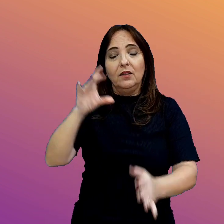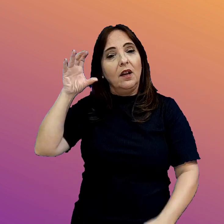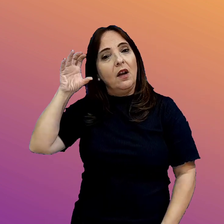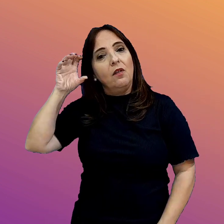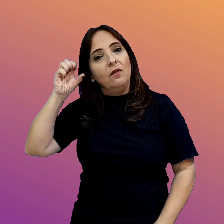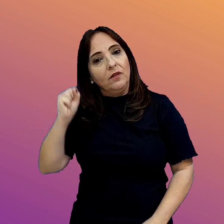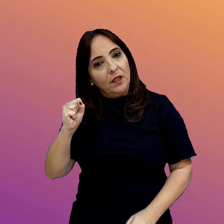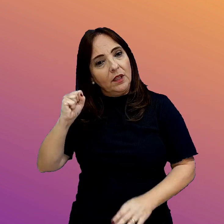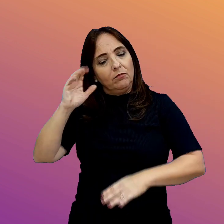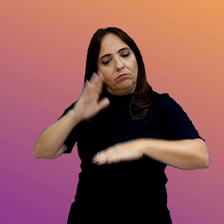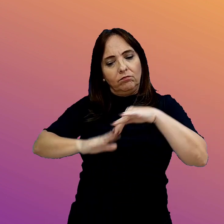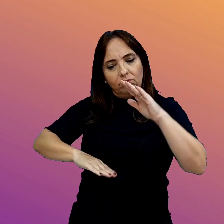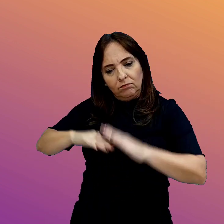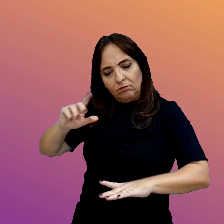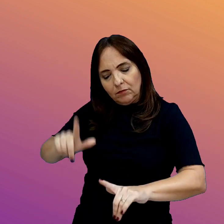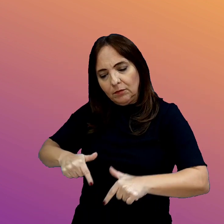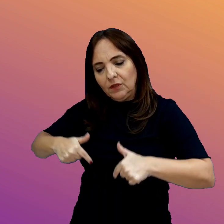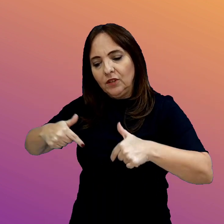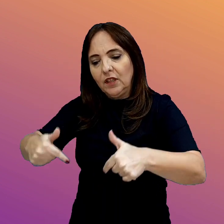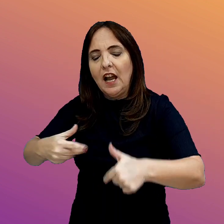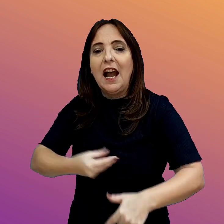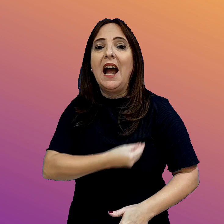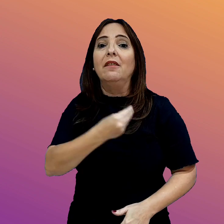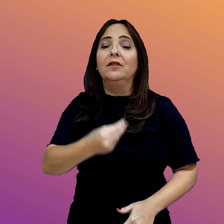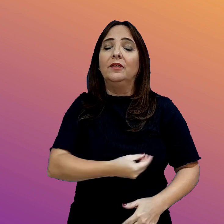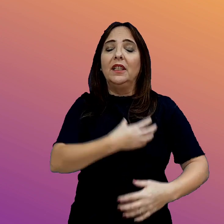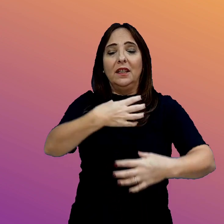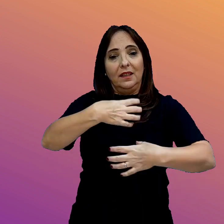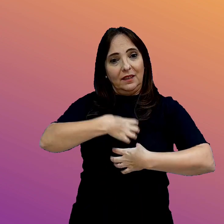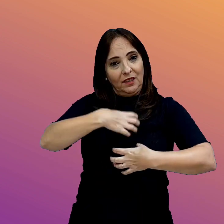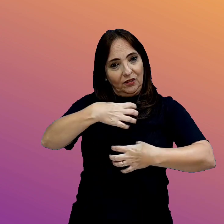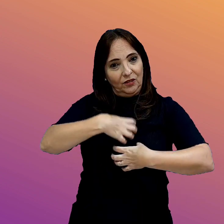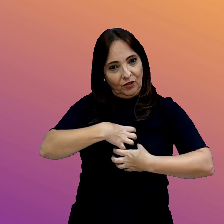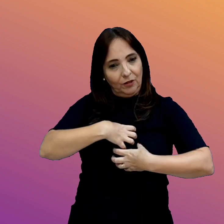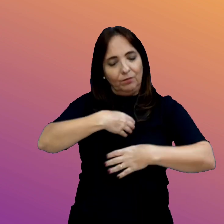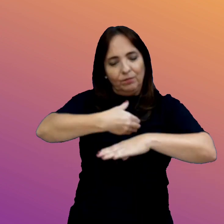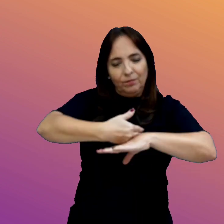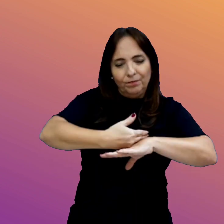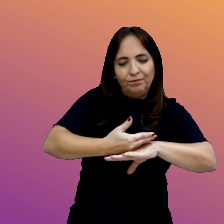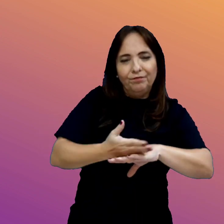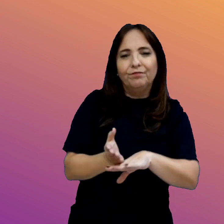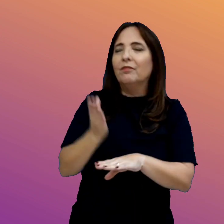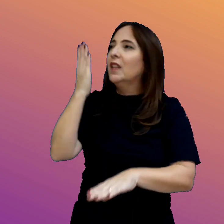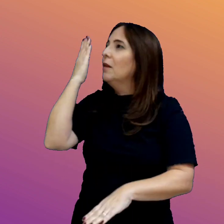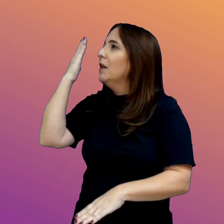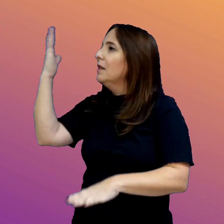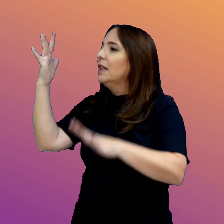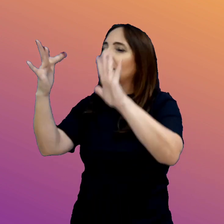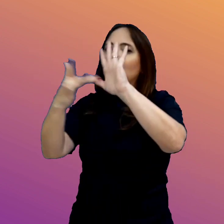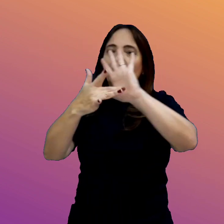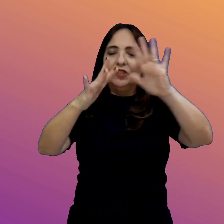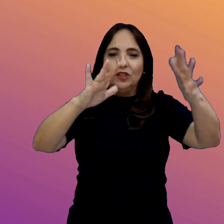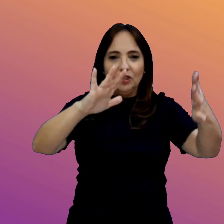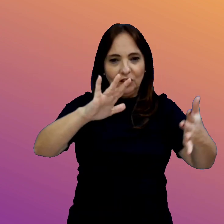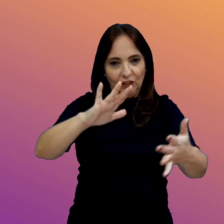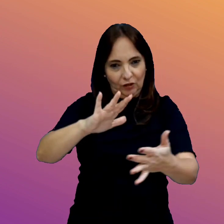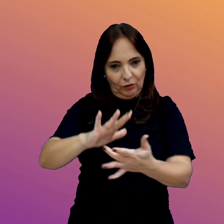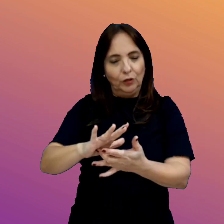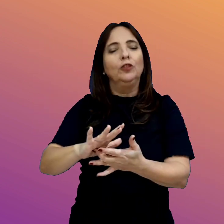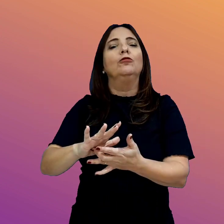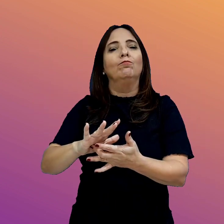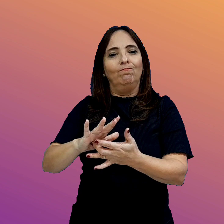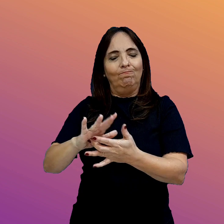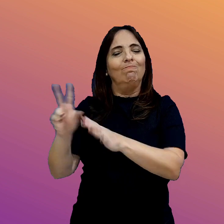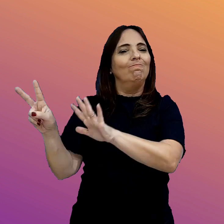a viver, a sentir cada instante da presença de Jesus durante esses dias. Hoje foi apenas o